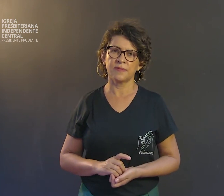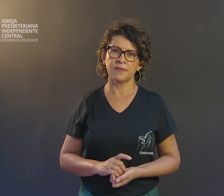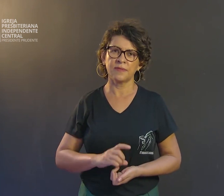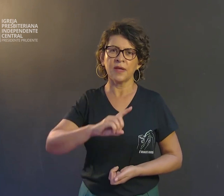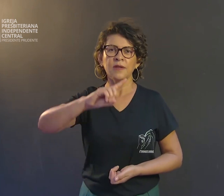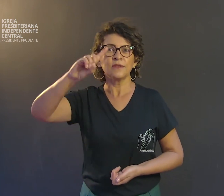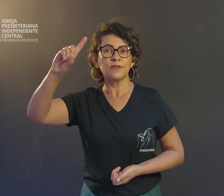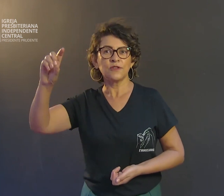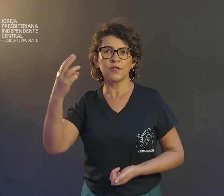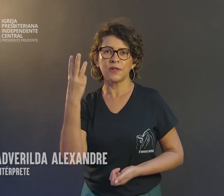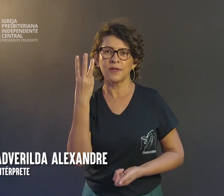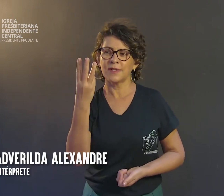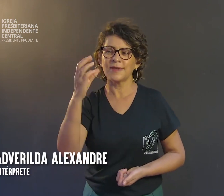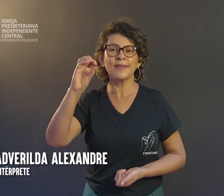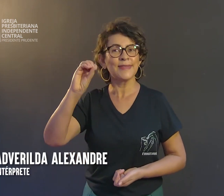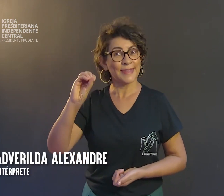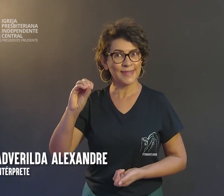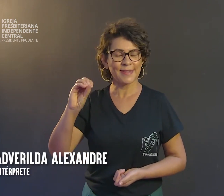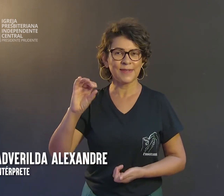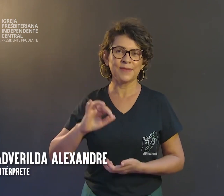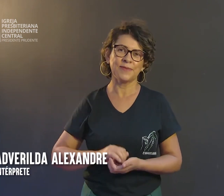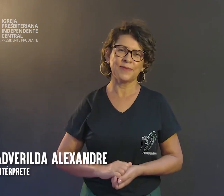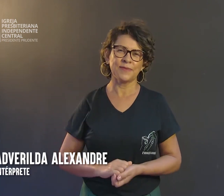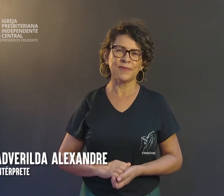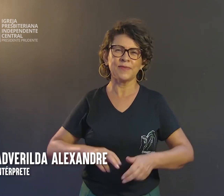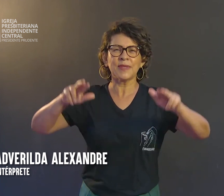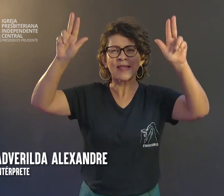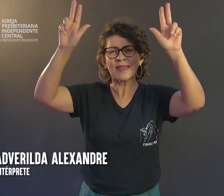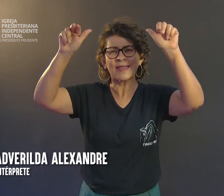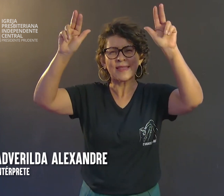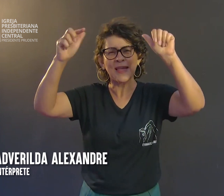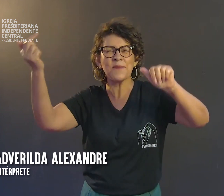Dia 30. De volta para casa.